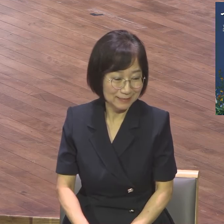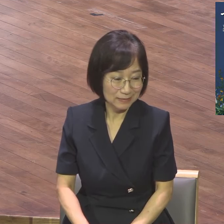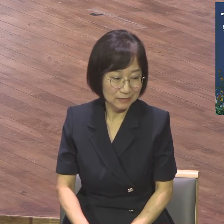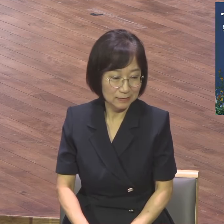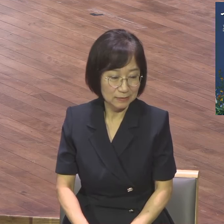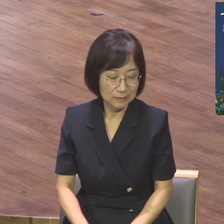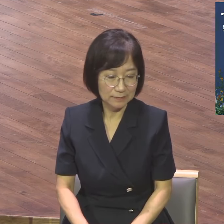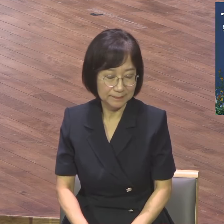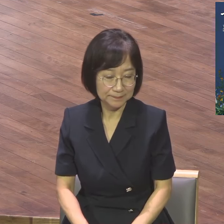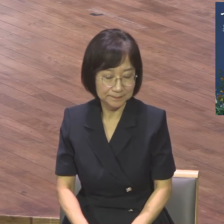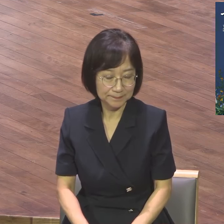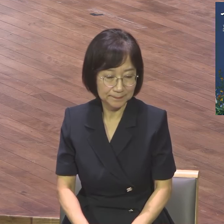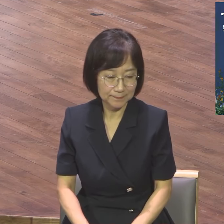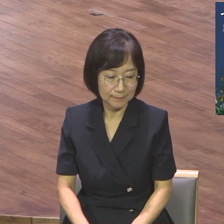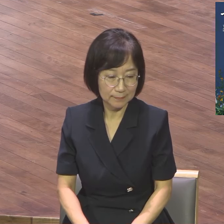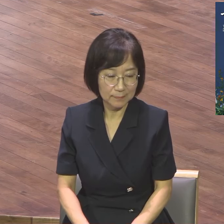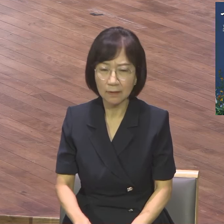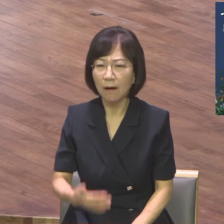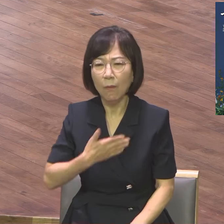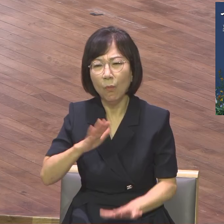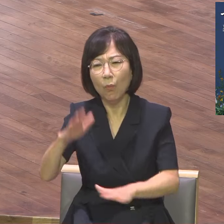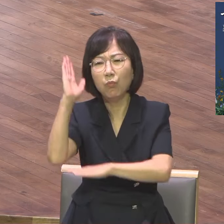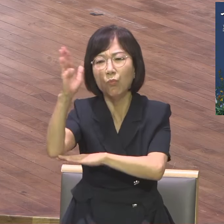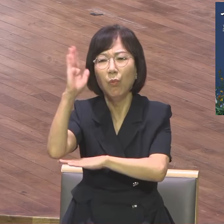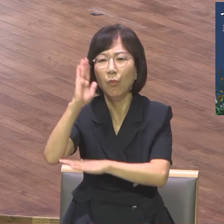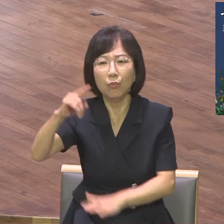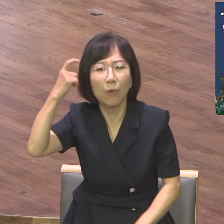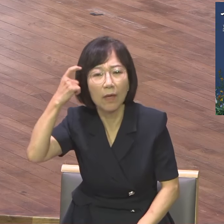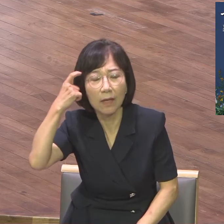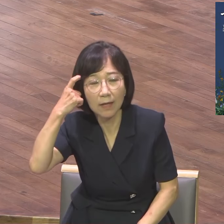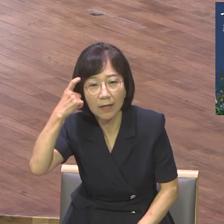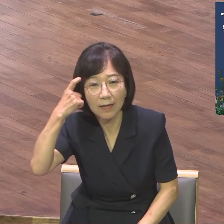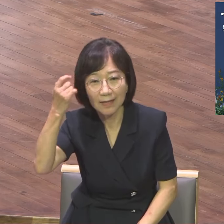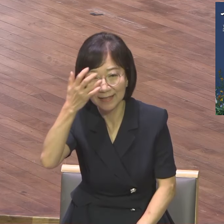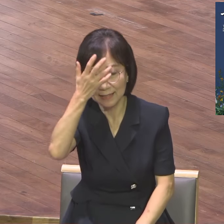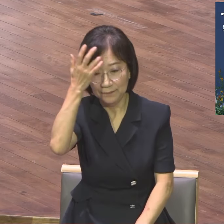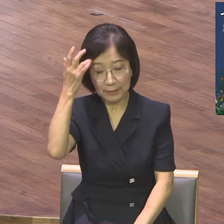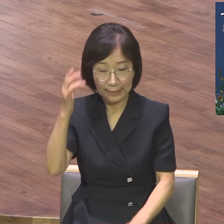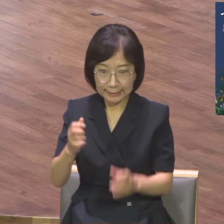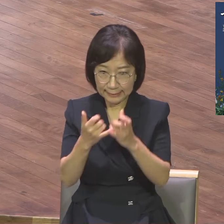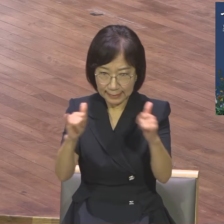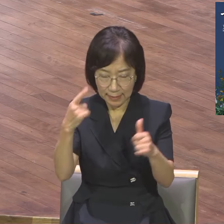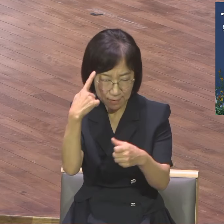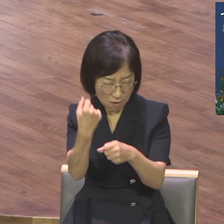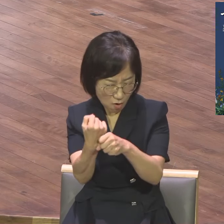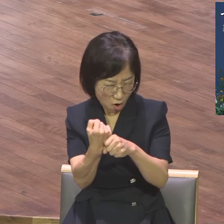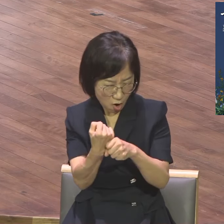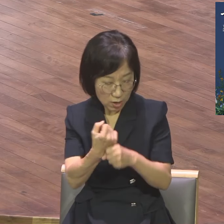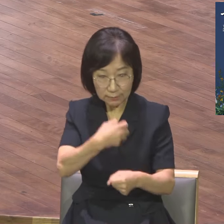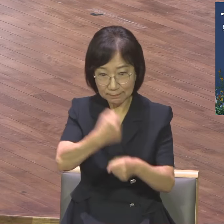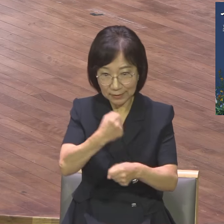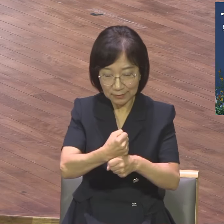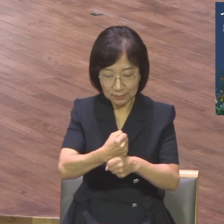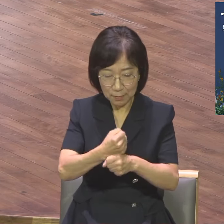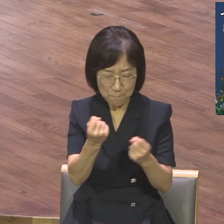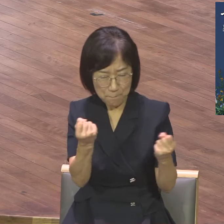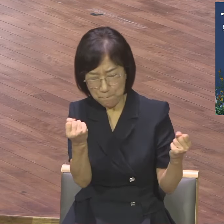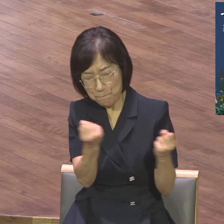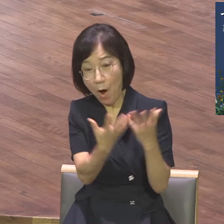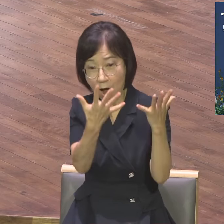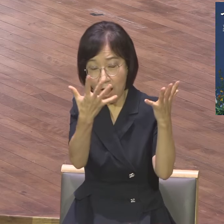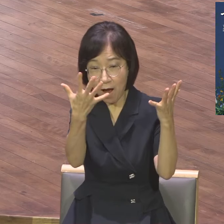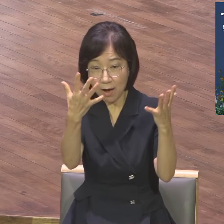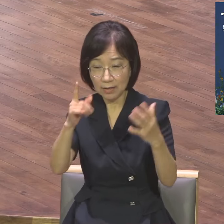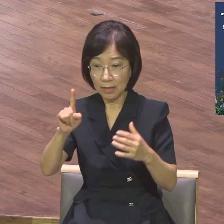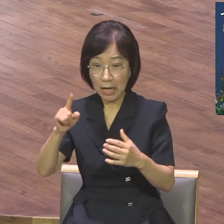원자폭탄이 그랬어요. 제가 왜 이 말씀드립니까? 인간이 만든 원자폭탄의 이 방사선도